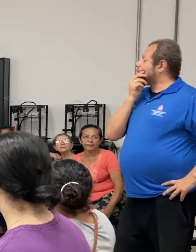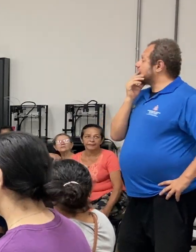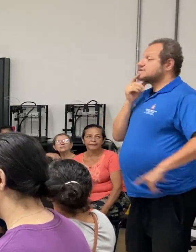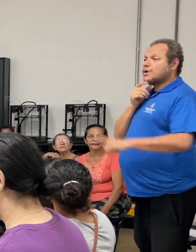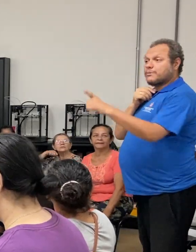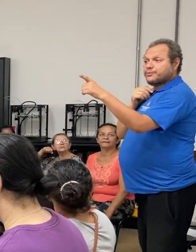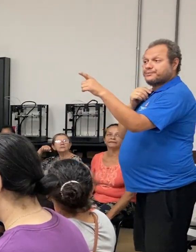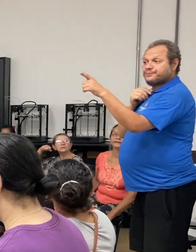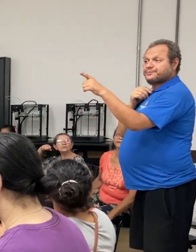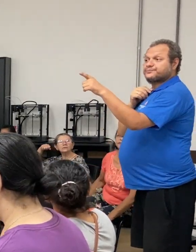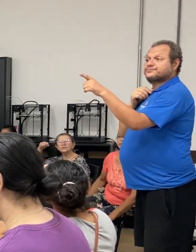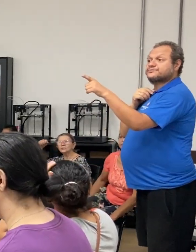pessoas? Como?